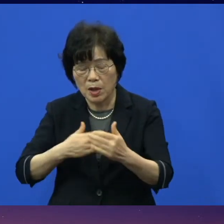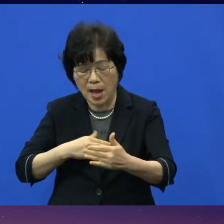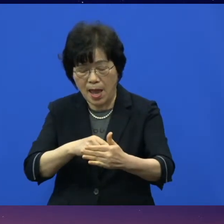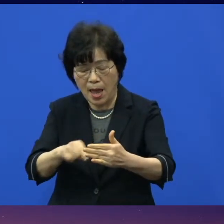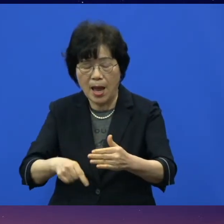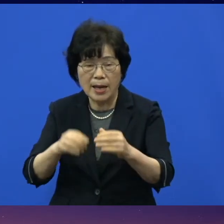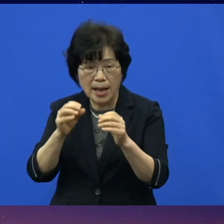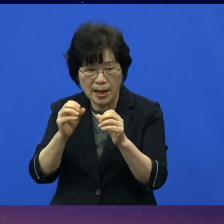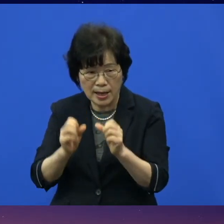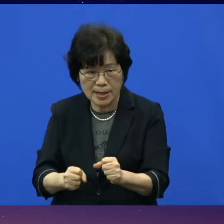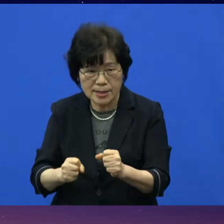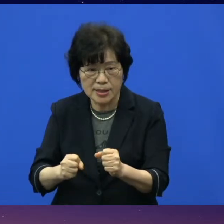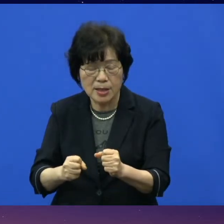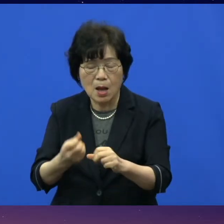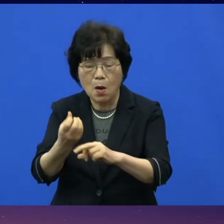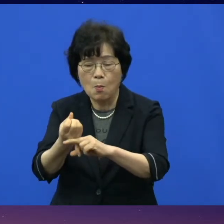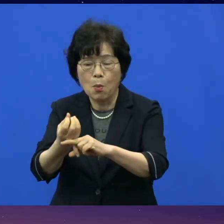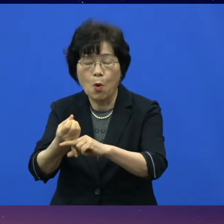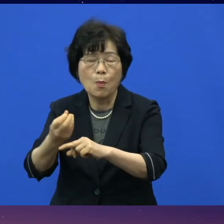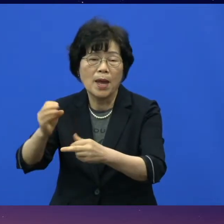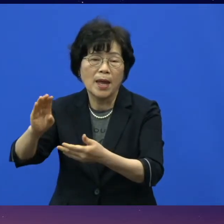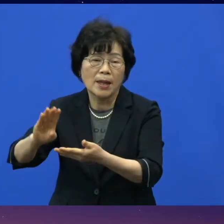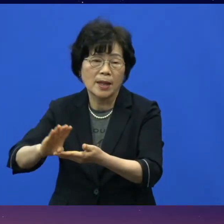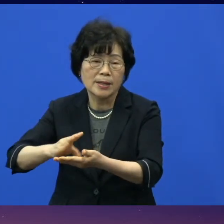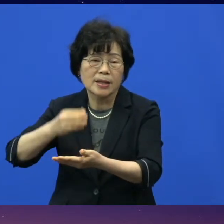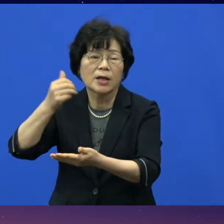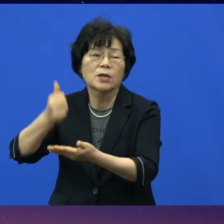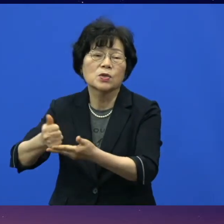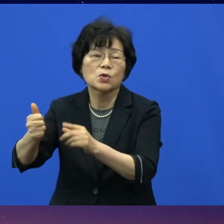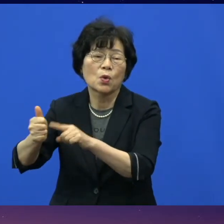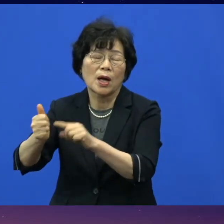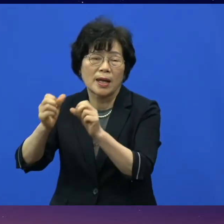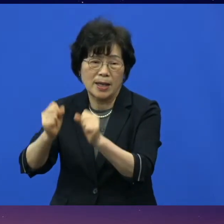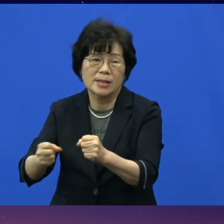계신 보배 되신 그리스도가 있기 때문에